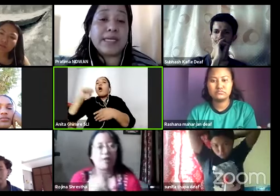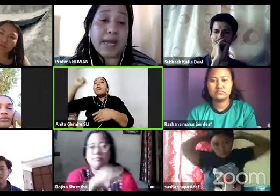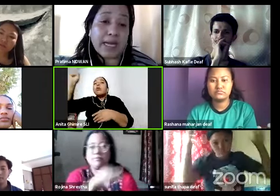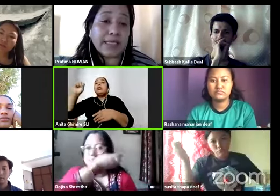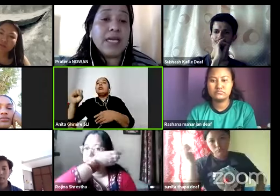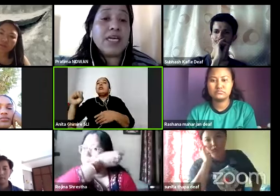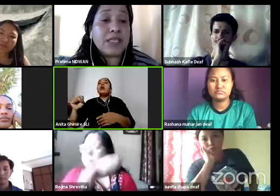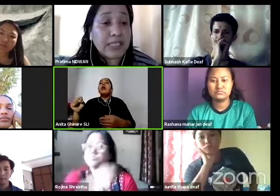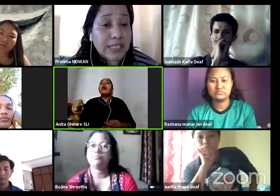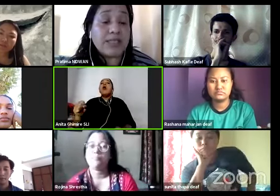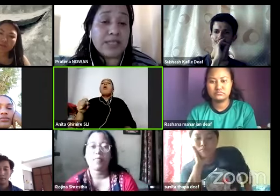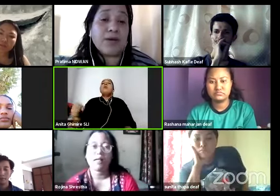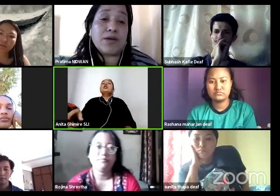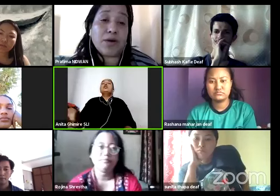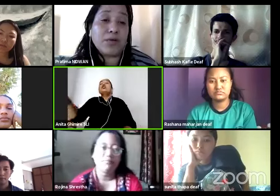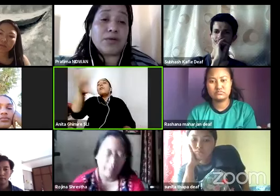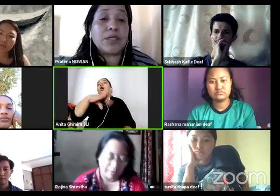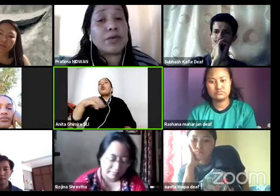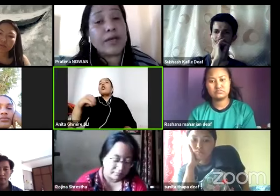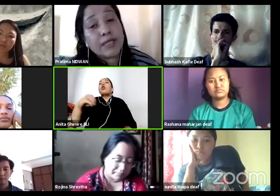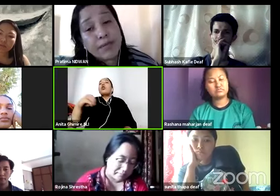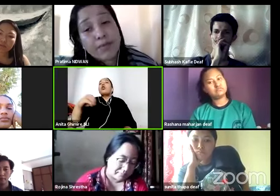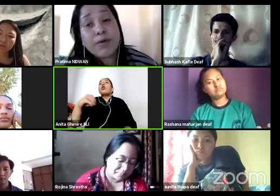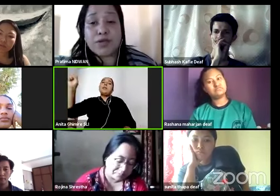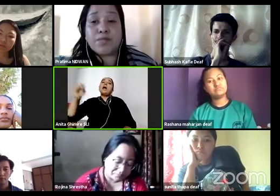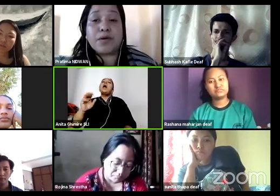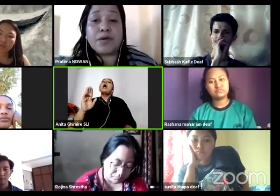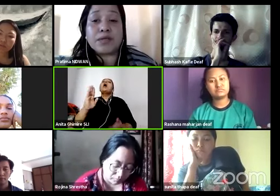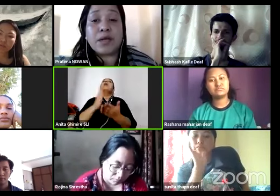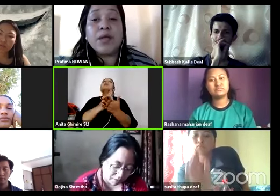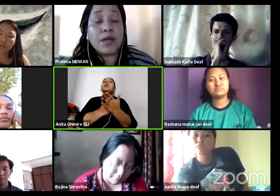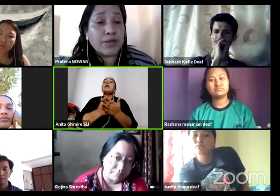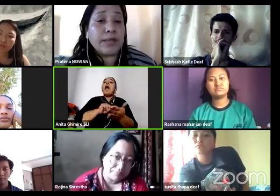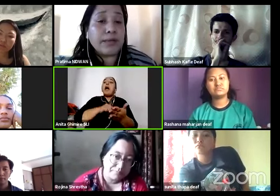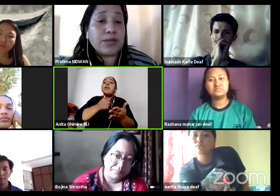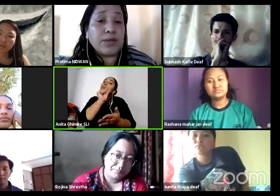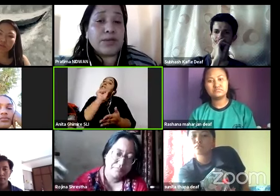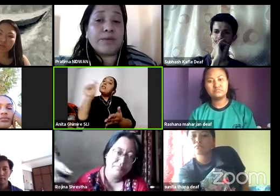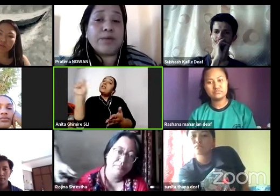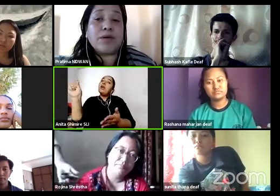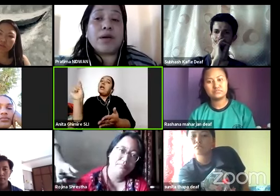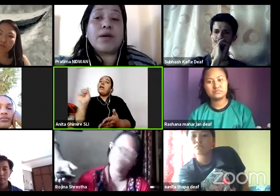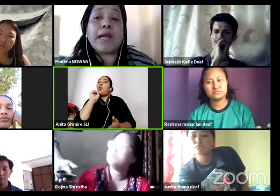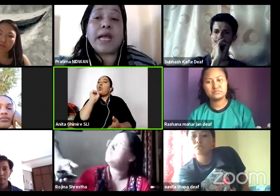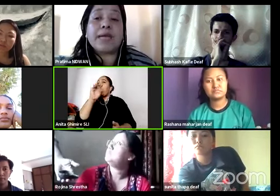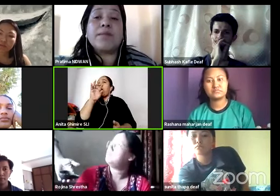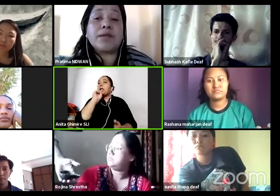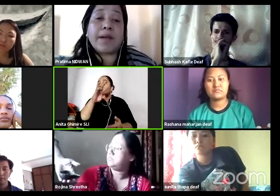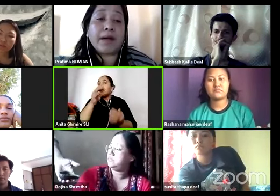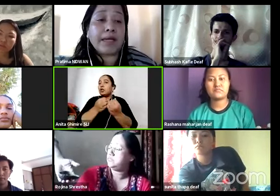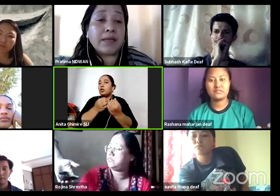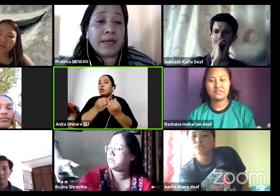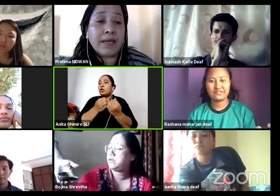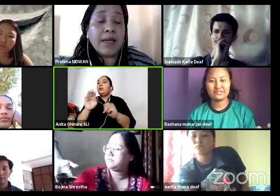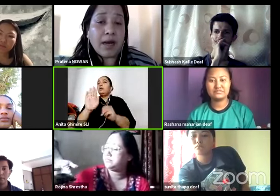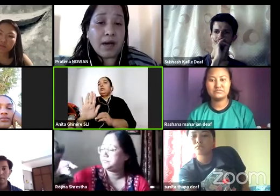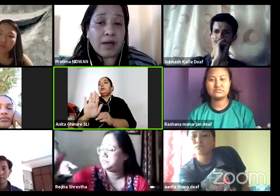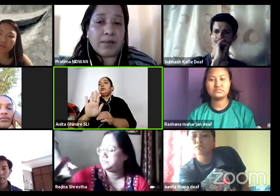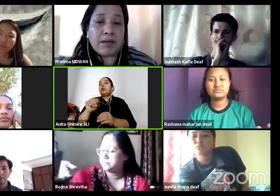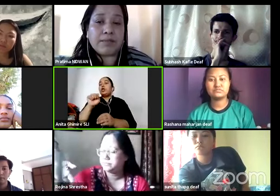यो एजेन्डालाई चाहिँ ड्रिभन गर्नुहुन्छ त्यो एकदमै महत्त्वपूर्ण हुन्छ. र त्यो त्यो ड्रिभन गर्नको लागि म तपाईँहरूलाई